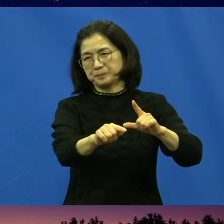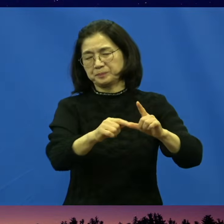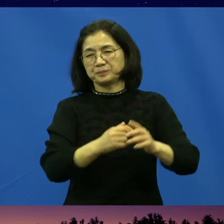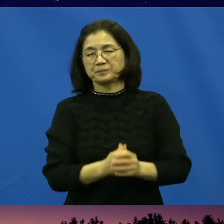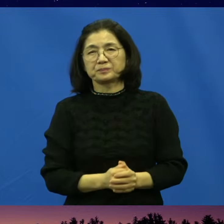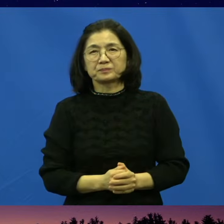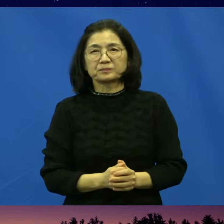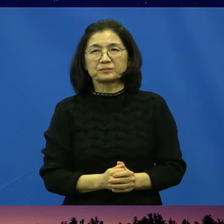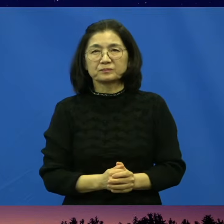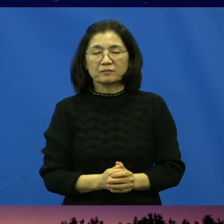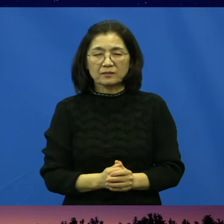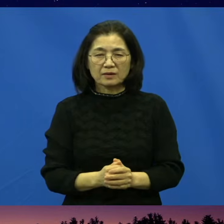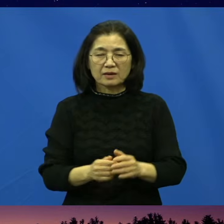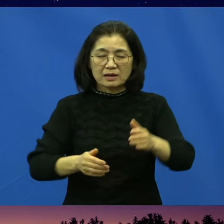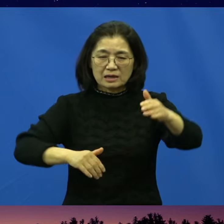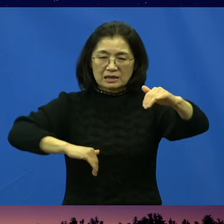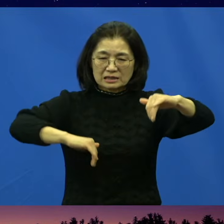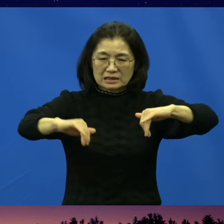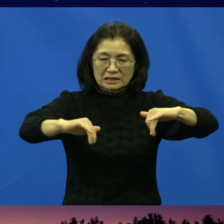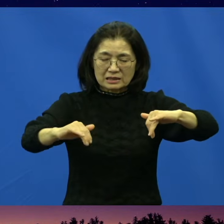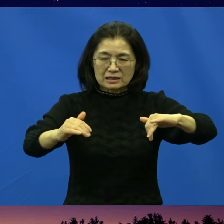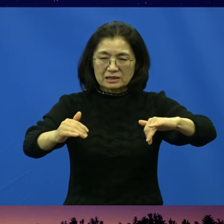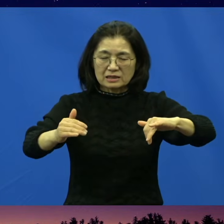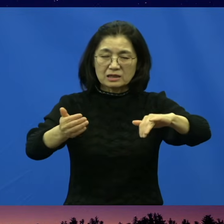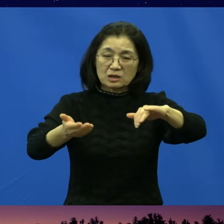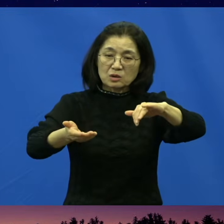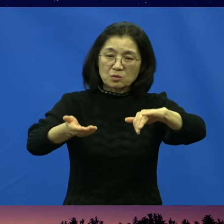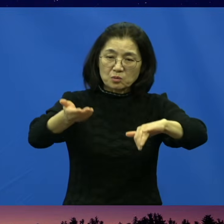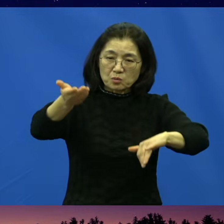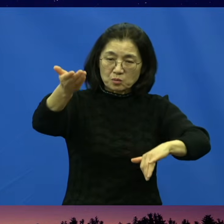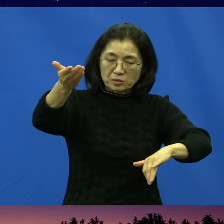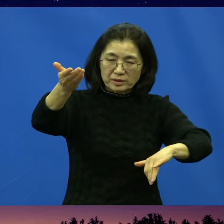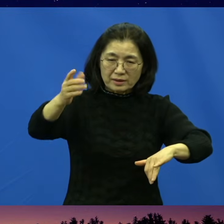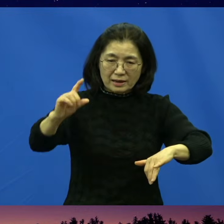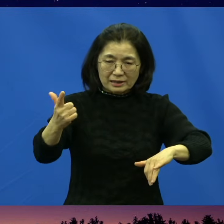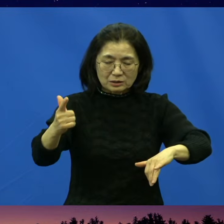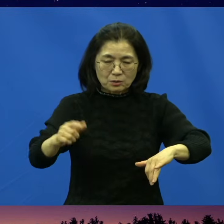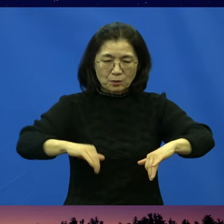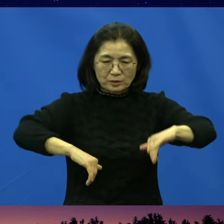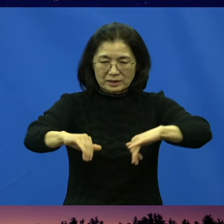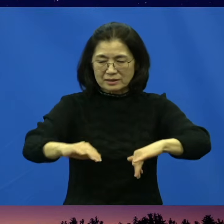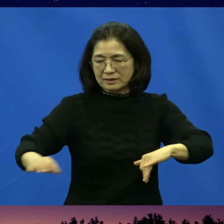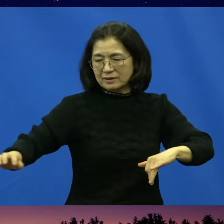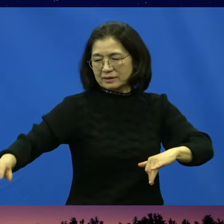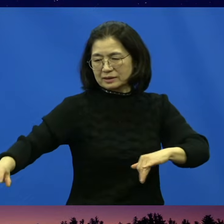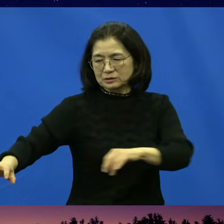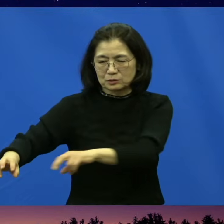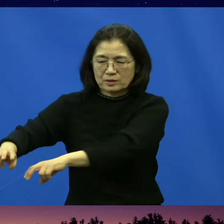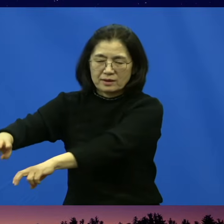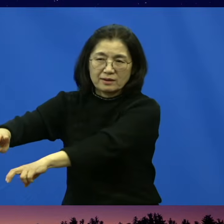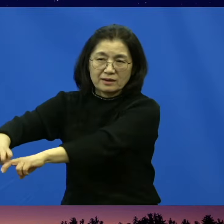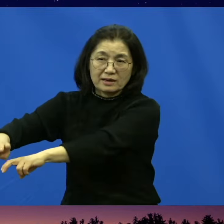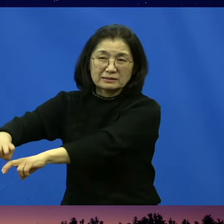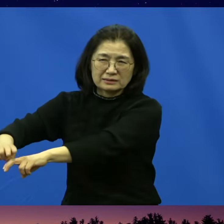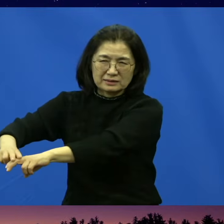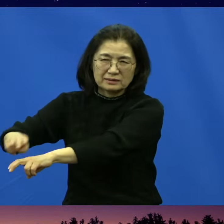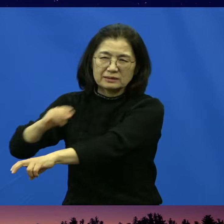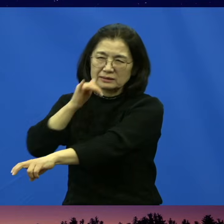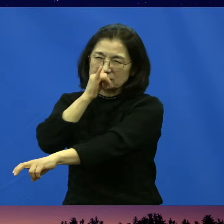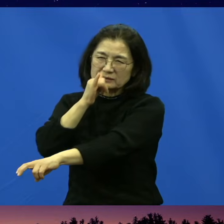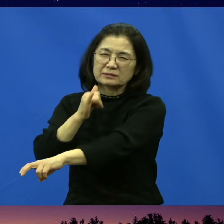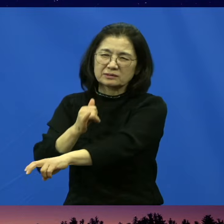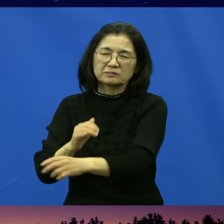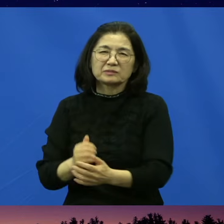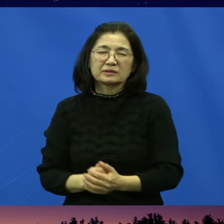길 위에 있지 않고 길 옆에 앉아 있었다는 묘사는 우리에게 참 여러 가지 감정을 느끼게 하죠.